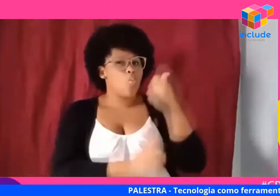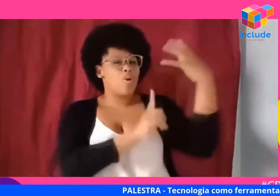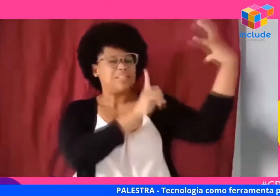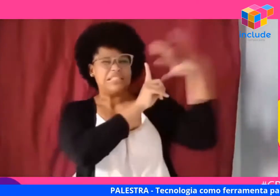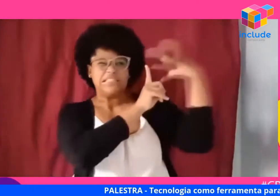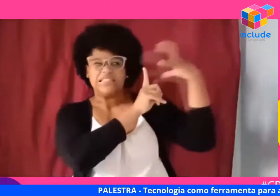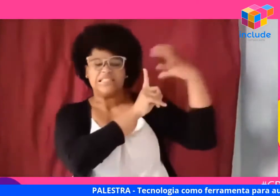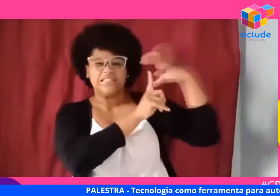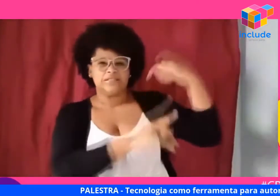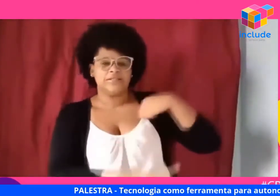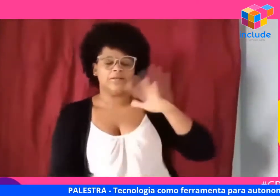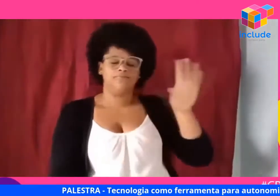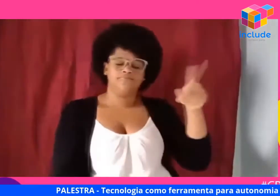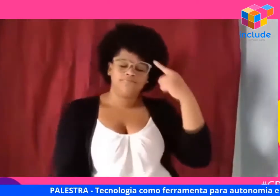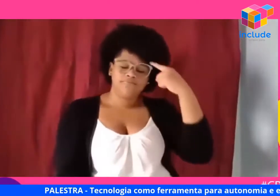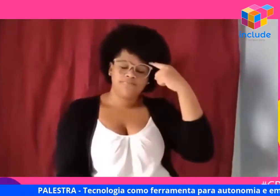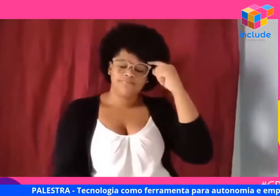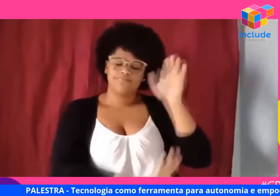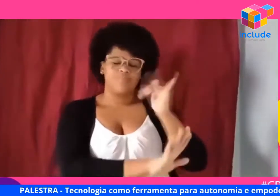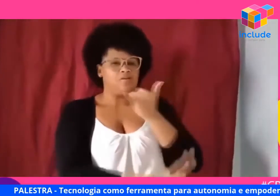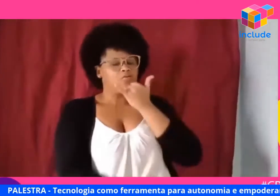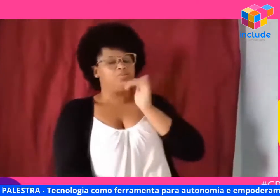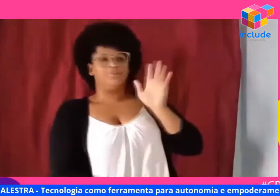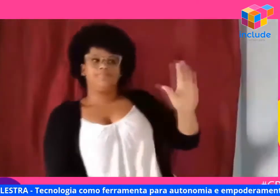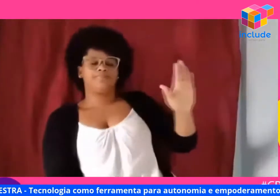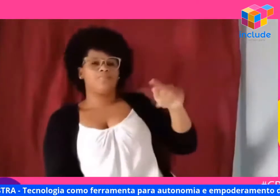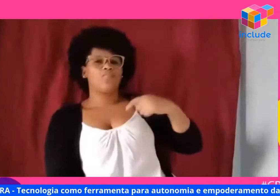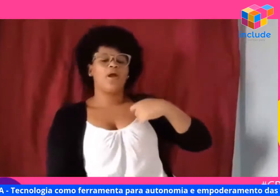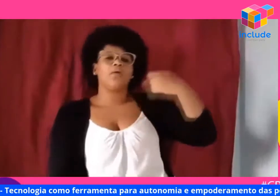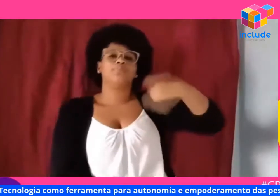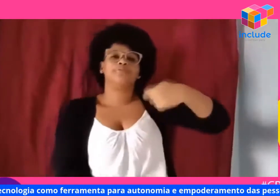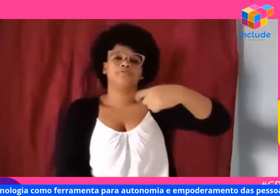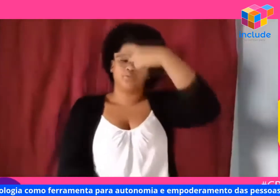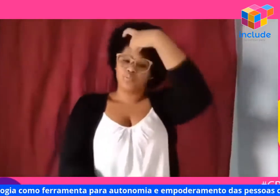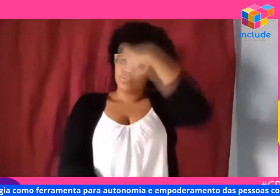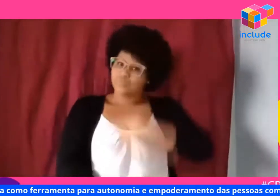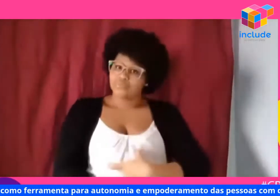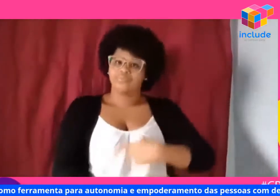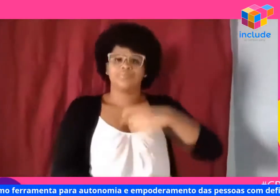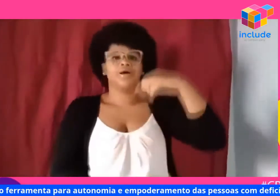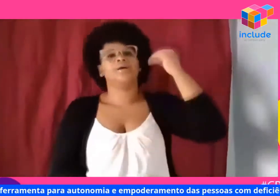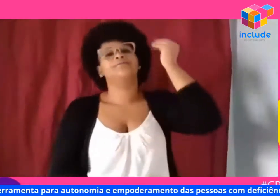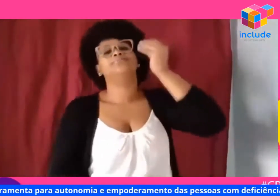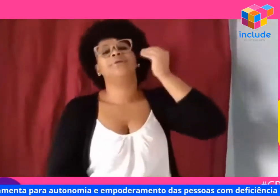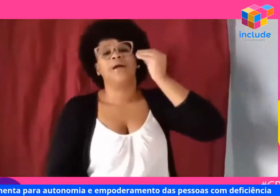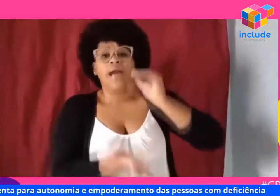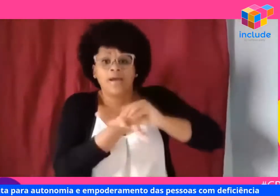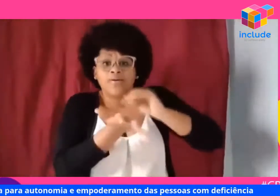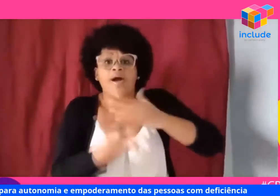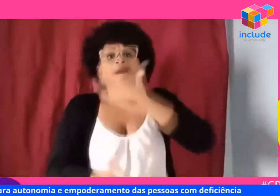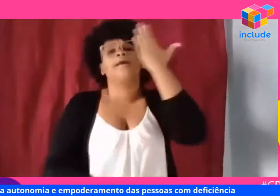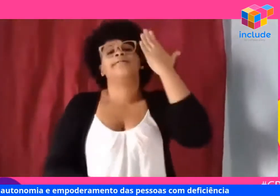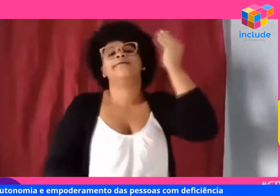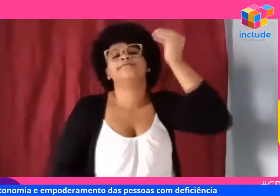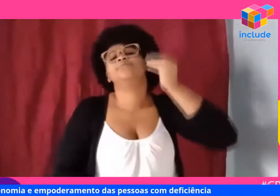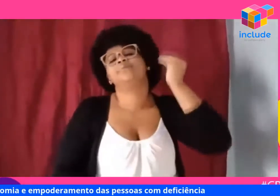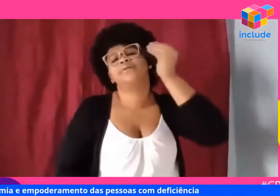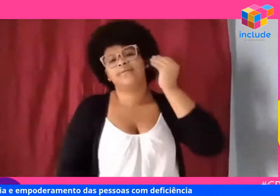minha sala desistiram e quase me convencem a sair. E eu disse, não quero, eu vou continuar. Eu preciso